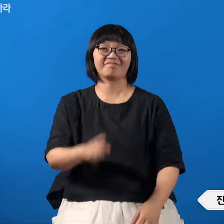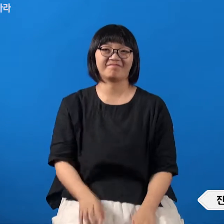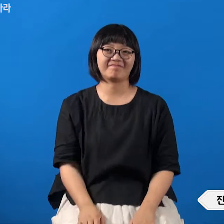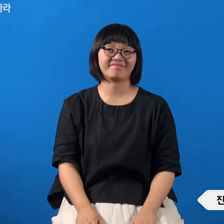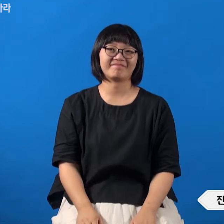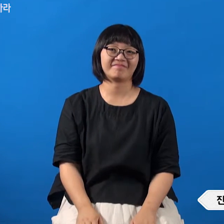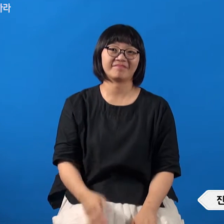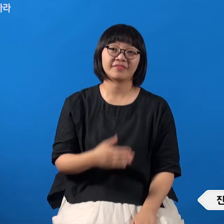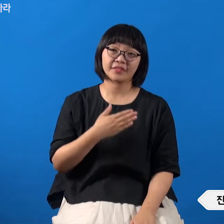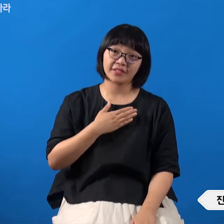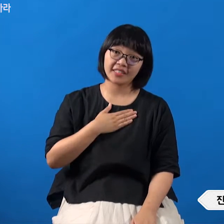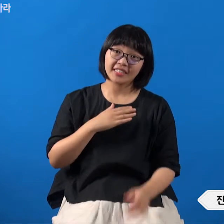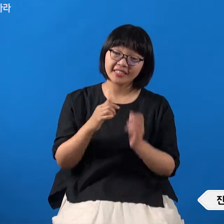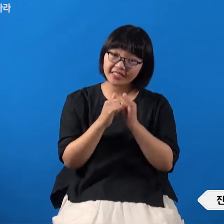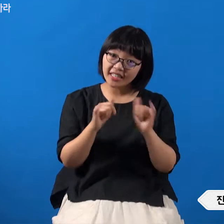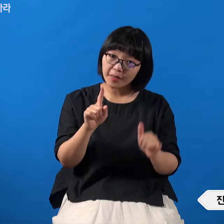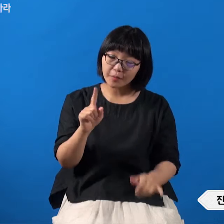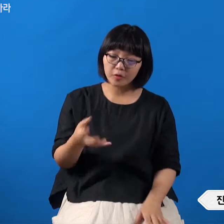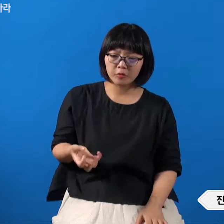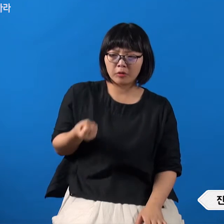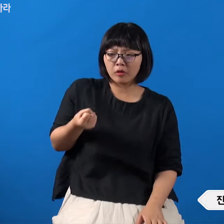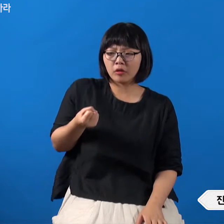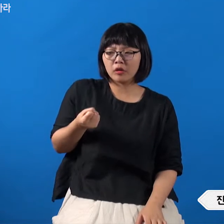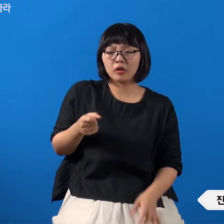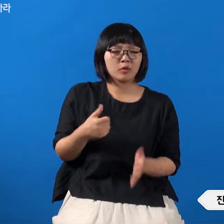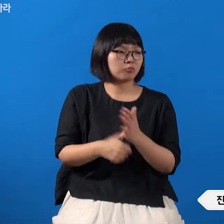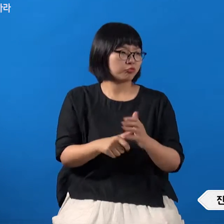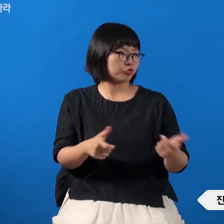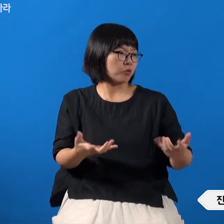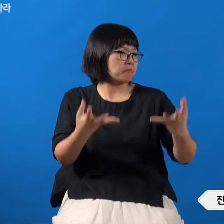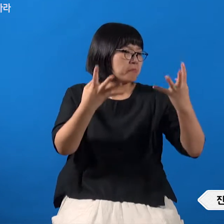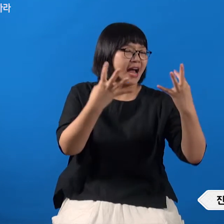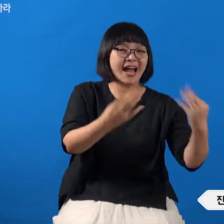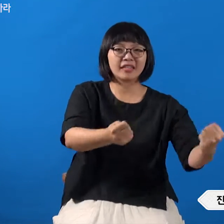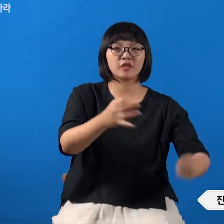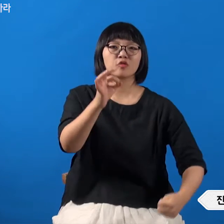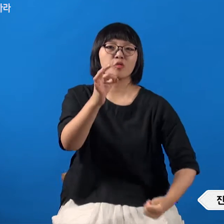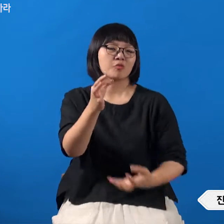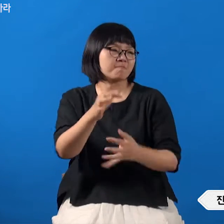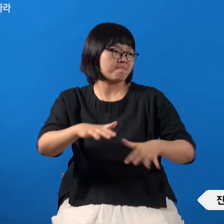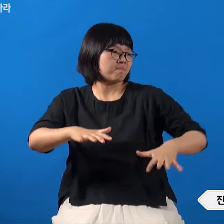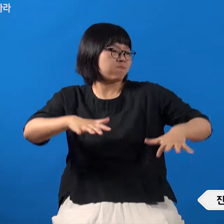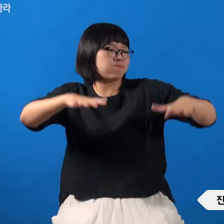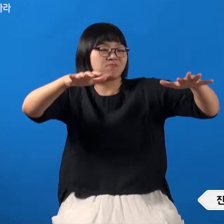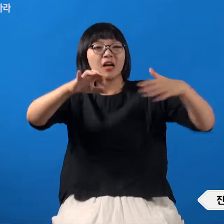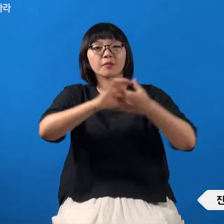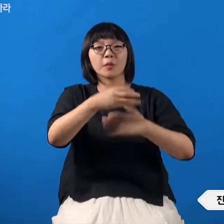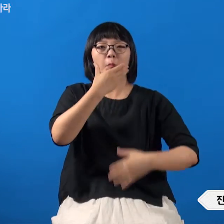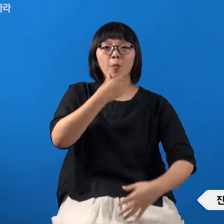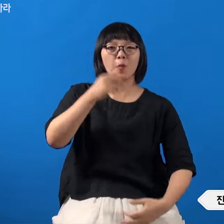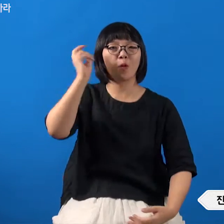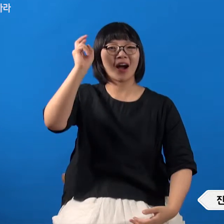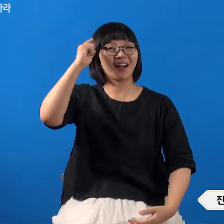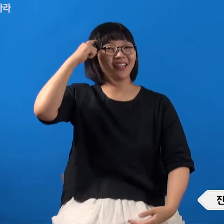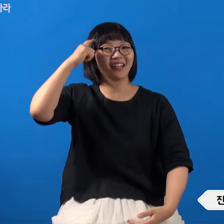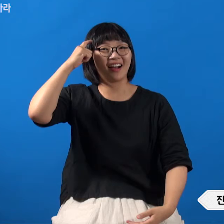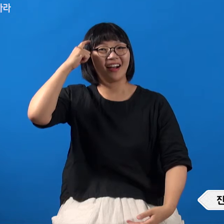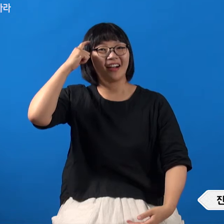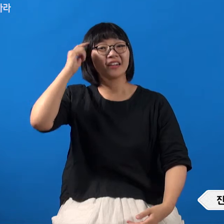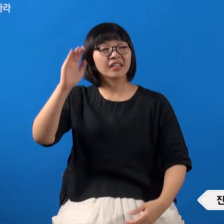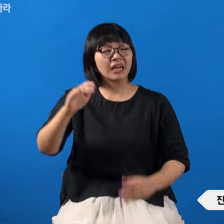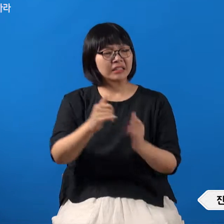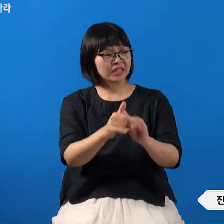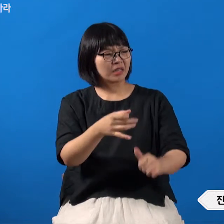소유가 많으면 행복할 거라고 생각합니다. 우리가 행복하지 못하는 이유는 내 소유가 부족하기 때문이고,